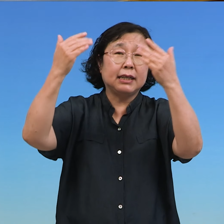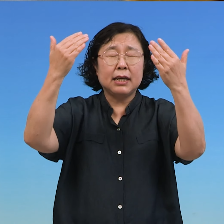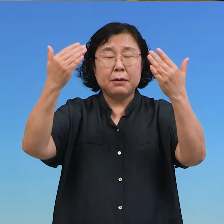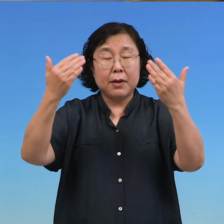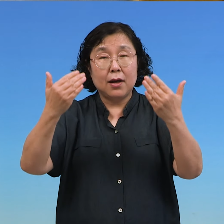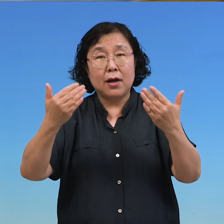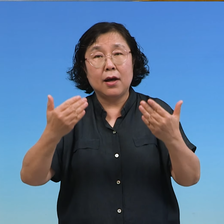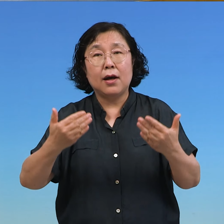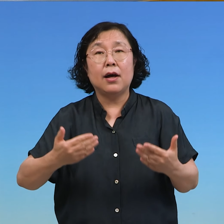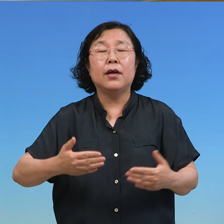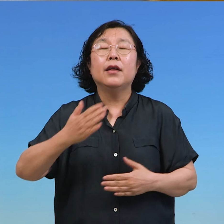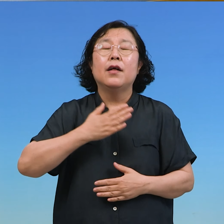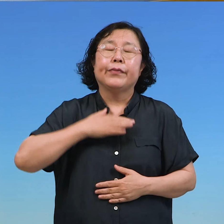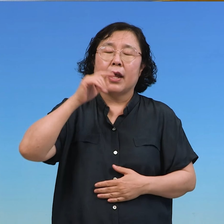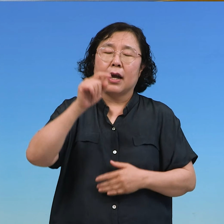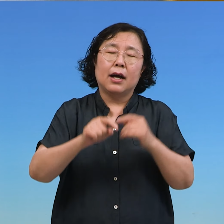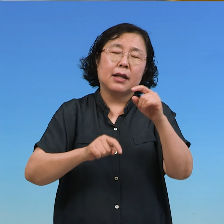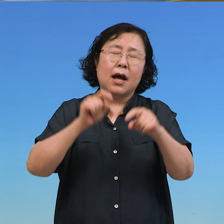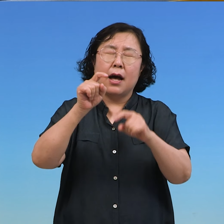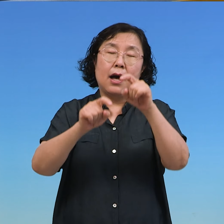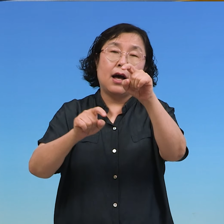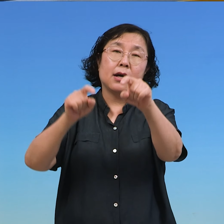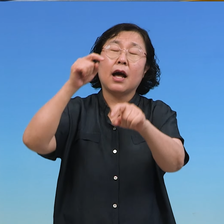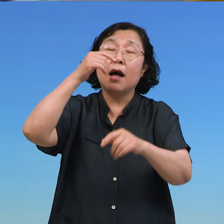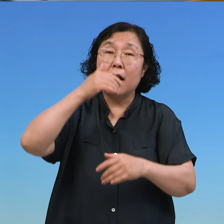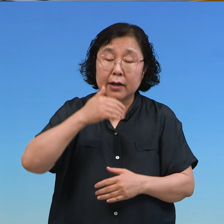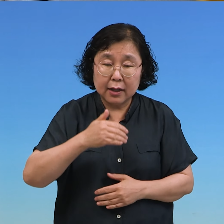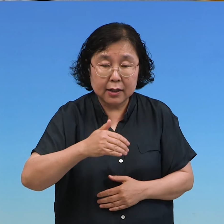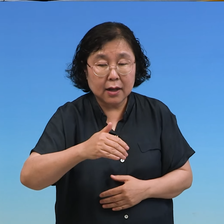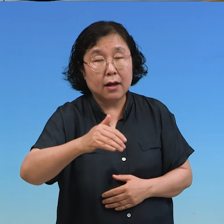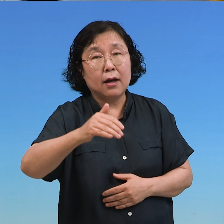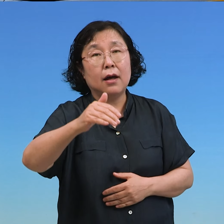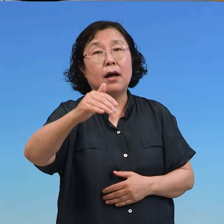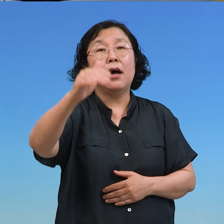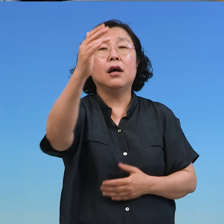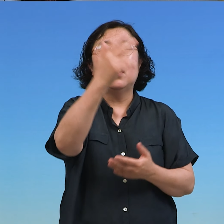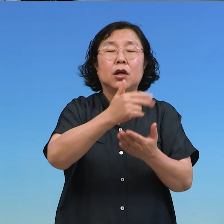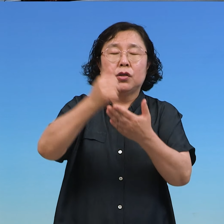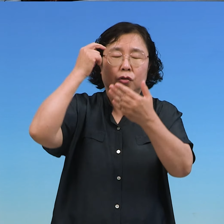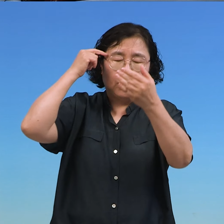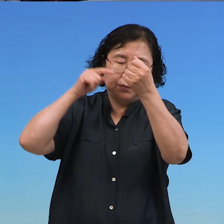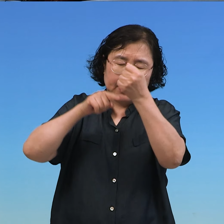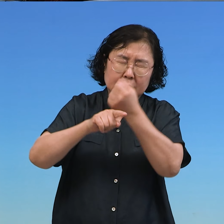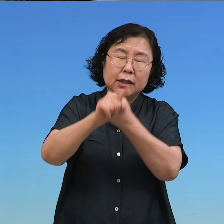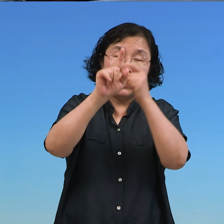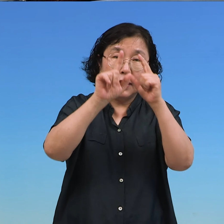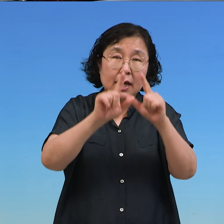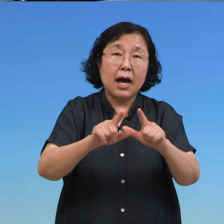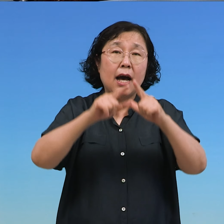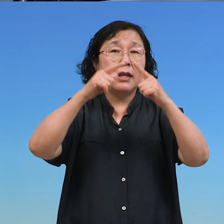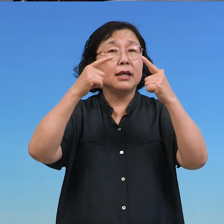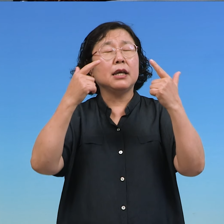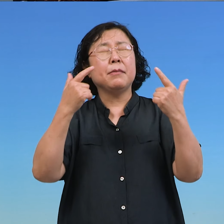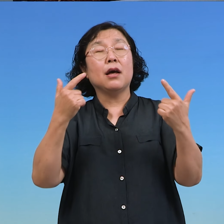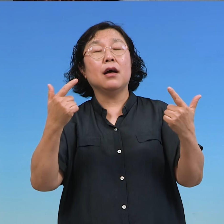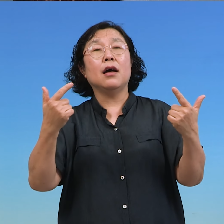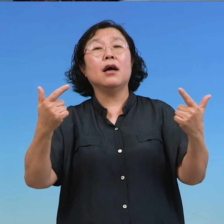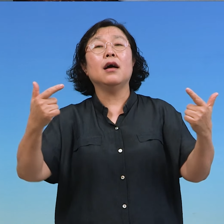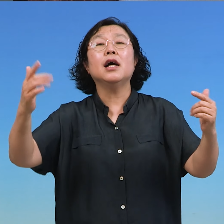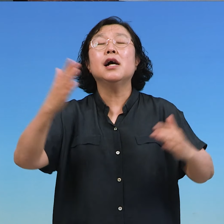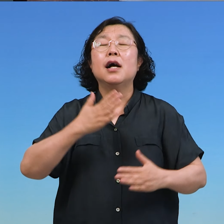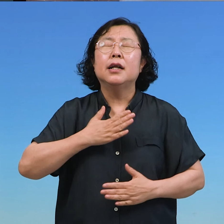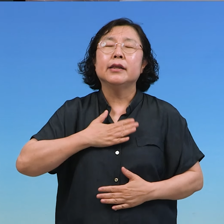말씀하시면 내가 나아가리다 내가 나아가리다 주님 뜻이 아니면 주님 뜻이